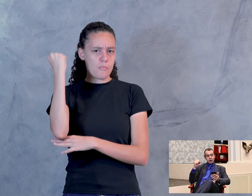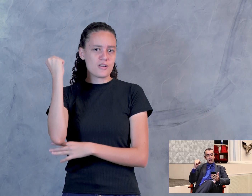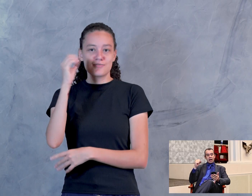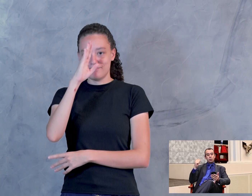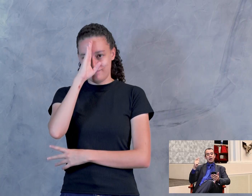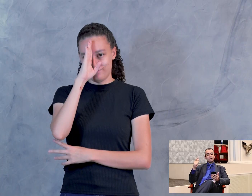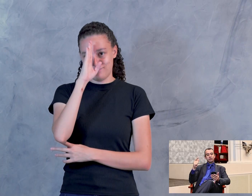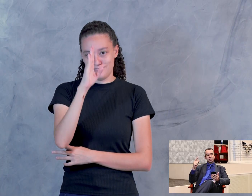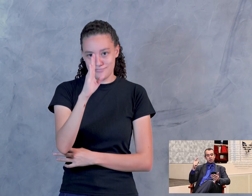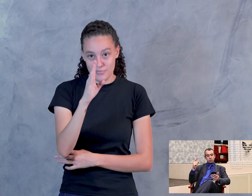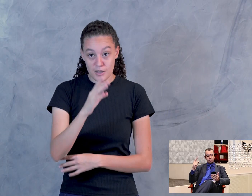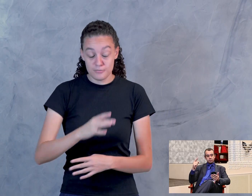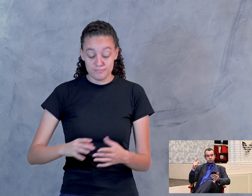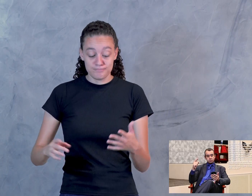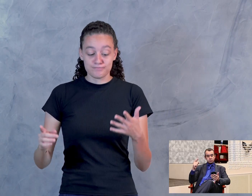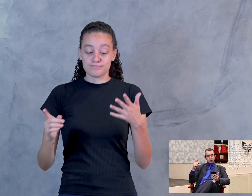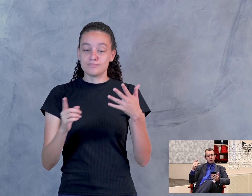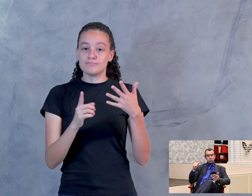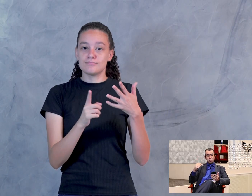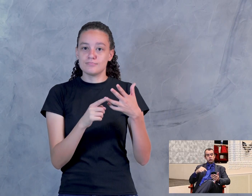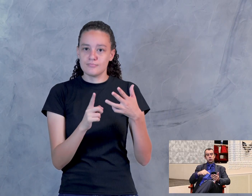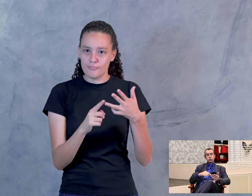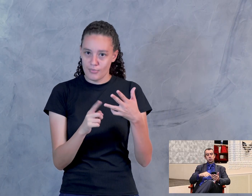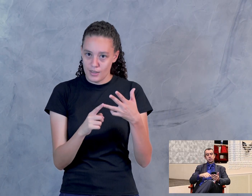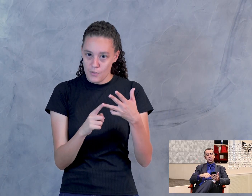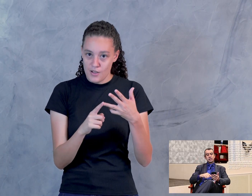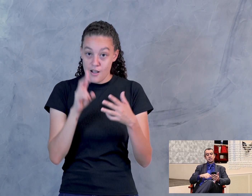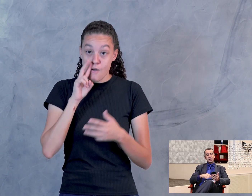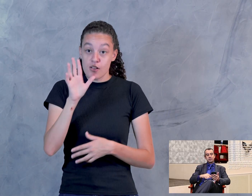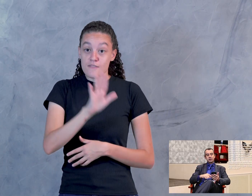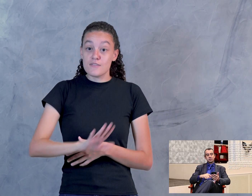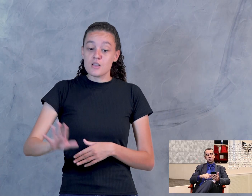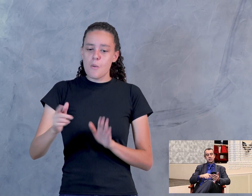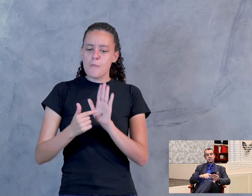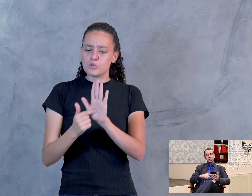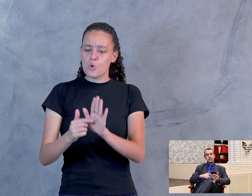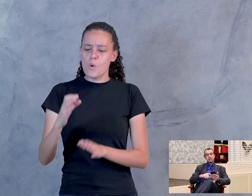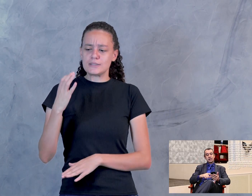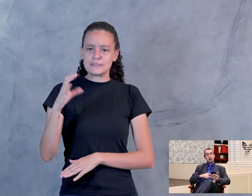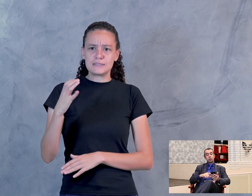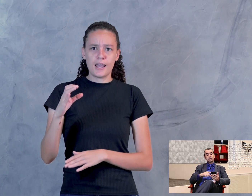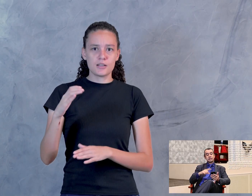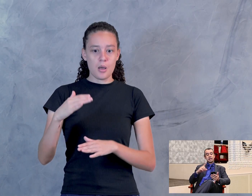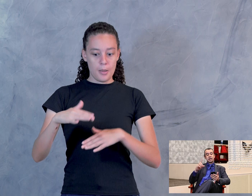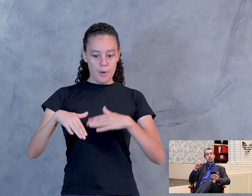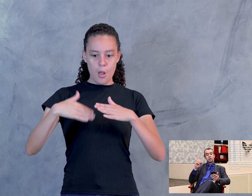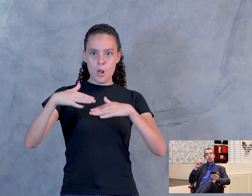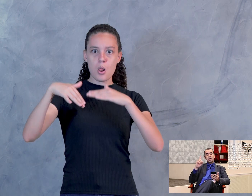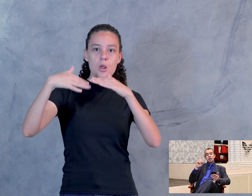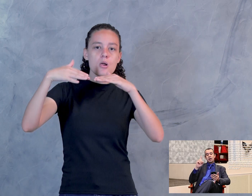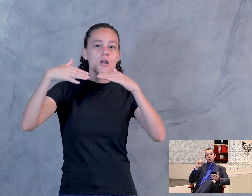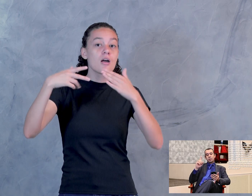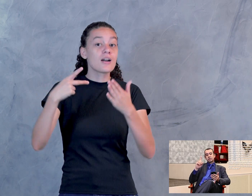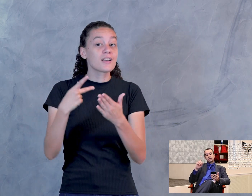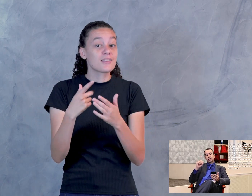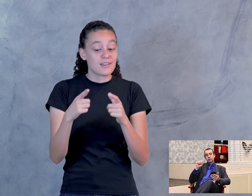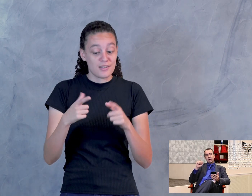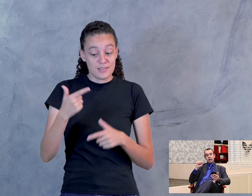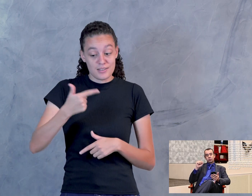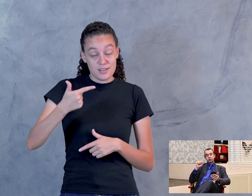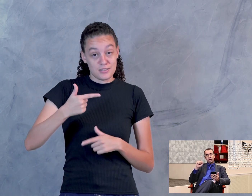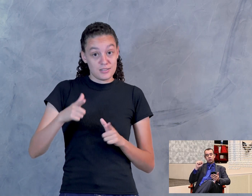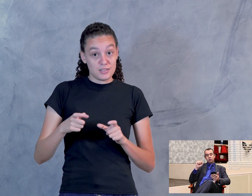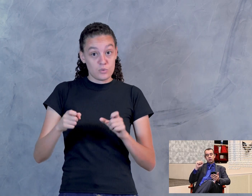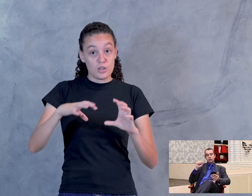comunismo. A quarta visão mostrou os grandes avanços na ciência que aconteceriam após a